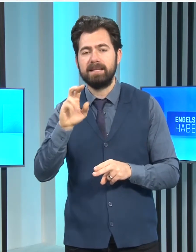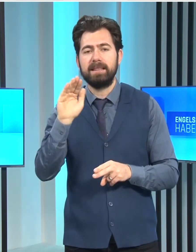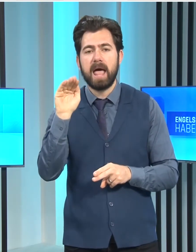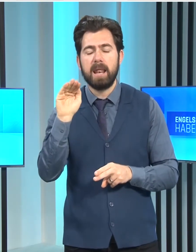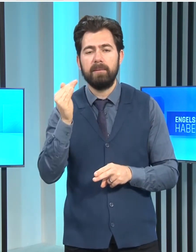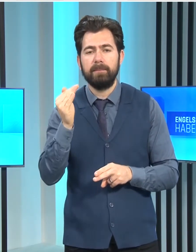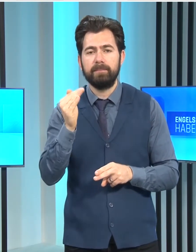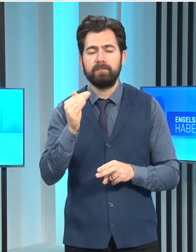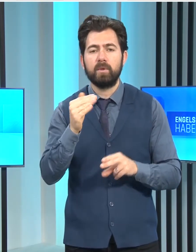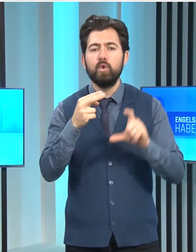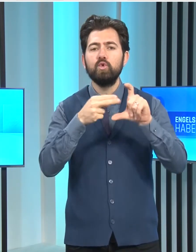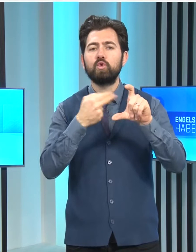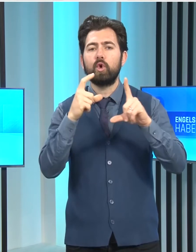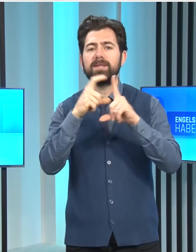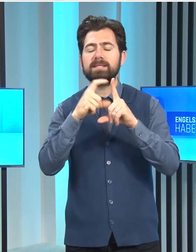Euro dizelin litresi